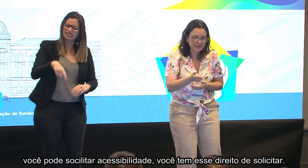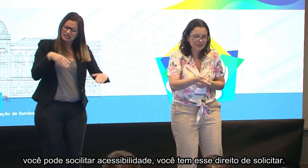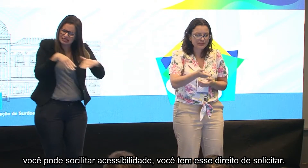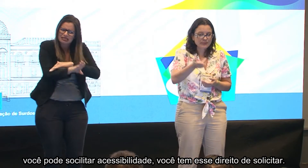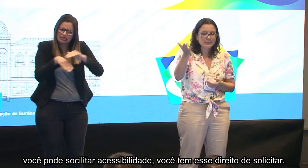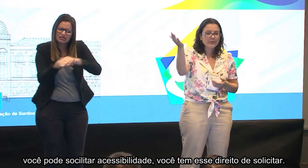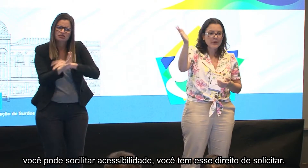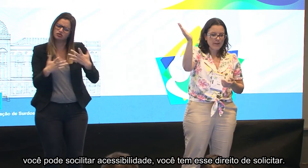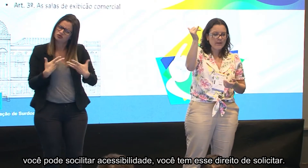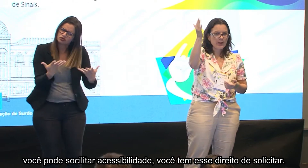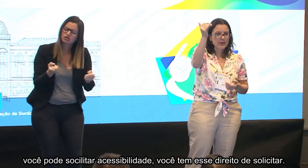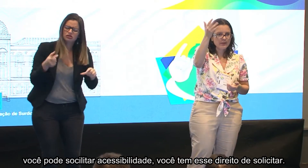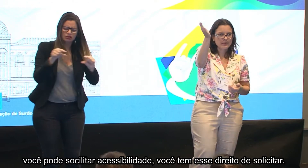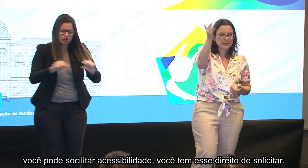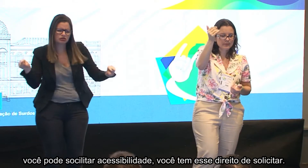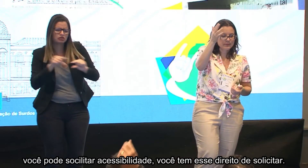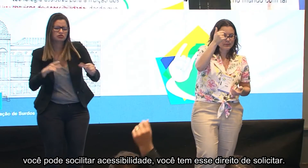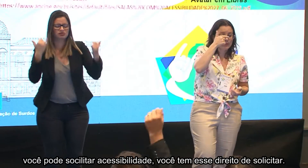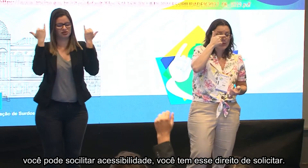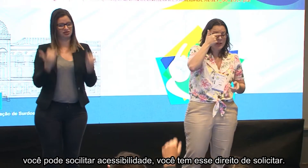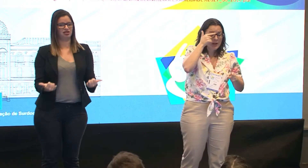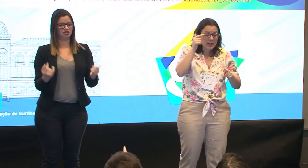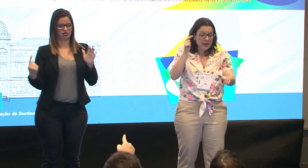acessibilidade. Você tem esse direito de solicitar.